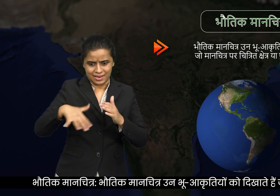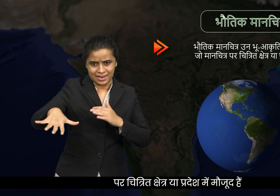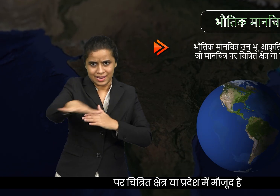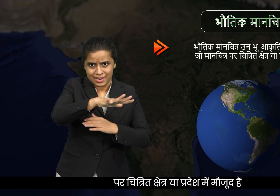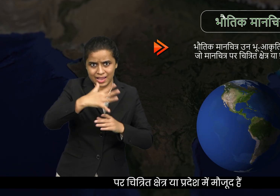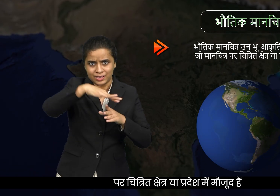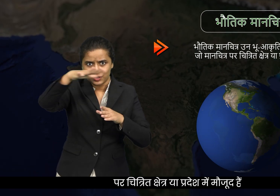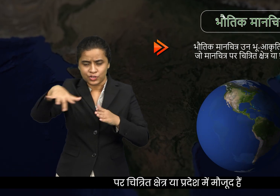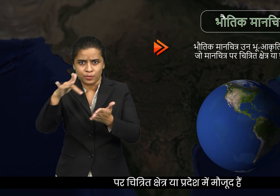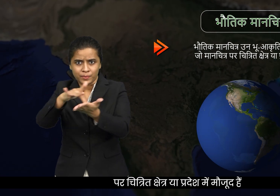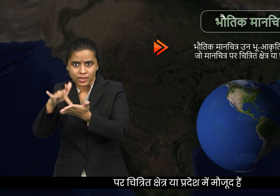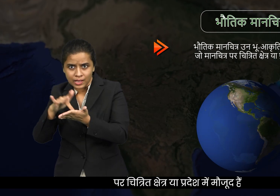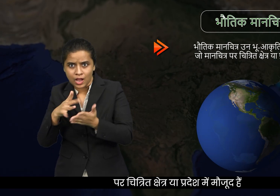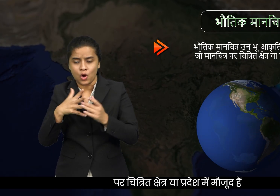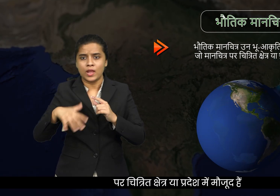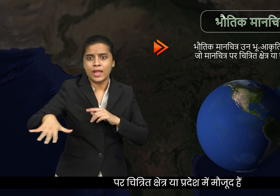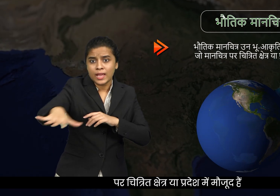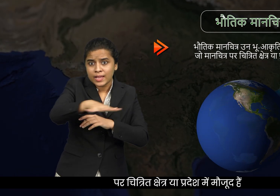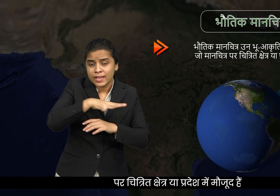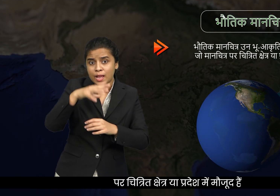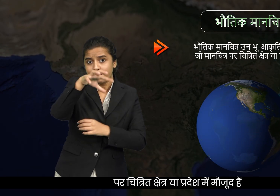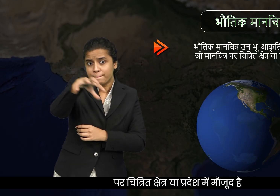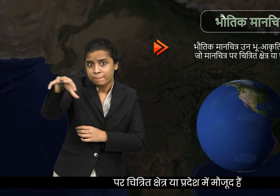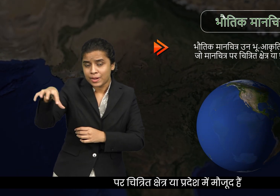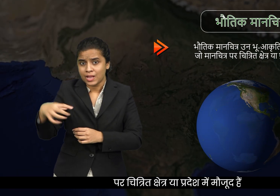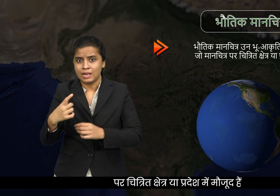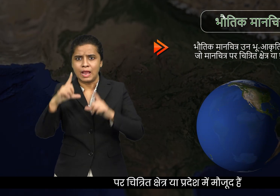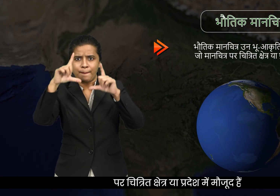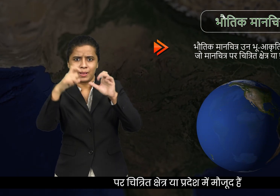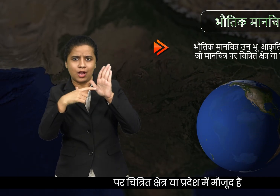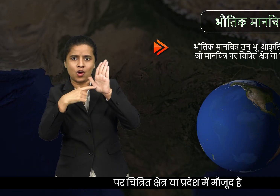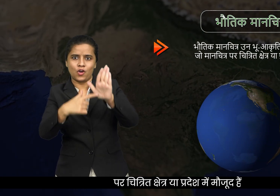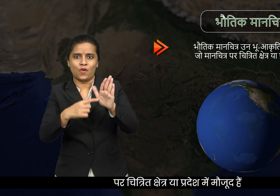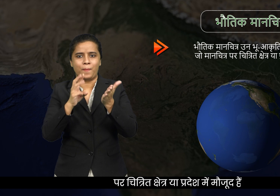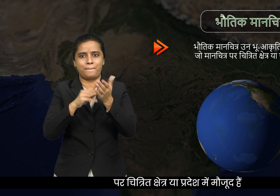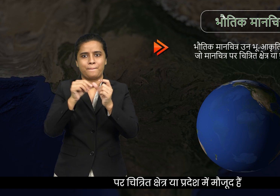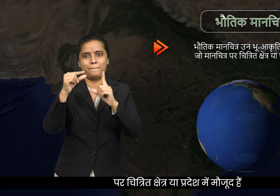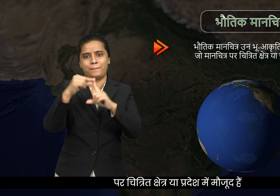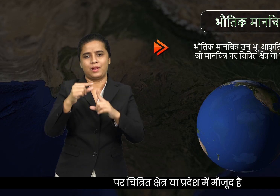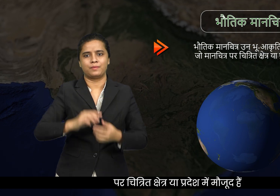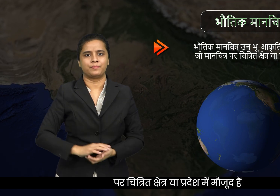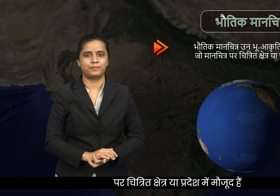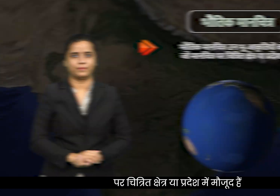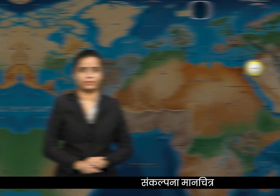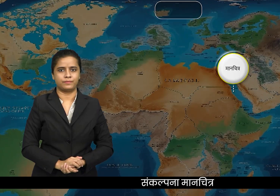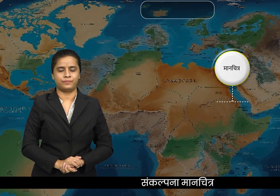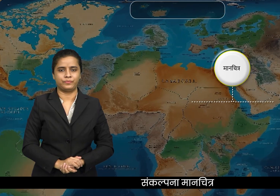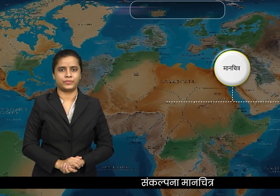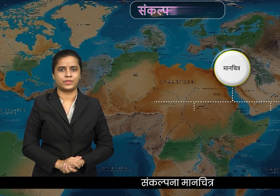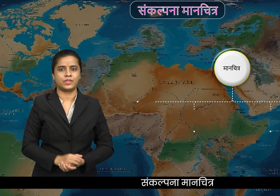पर चित्रित क्षेत्र या प्रदेश में मौजूद हैं। समोच्च रेखाएं, मानचित्र पर संकल्पना